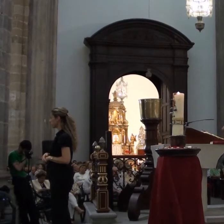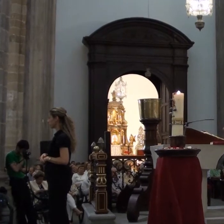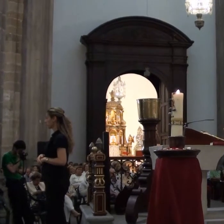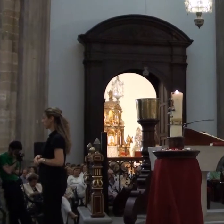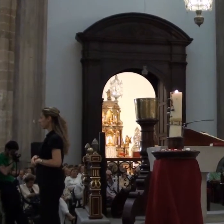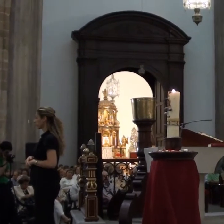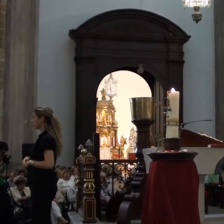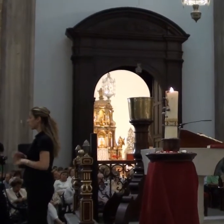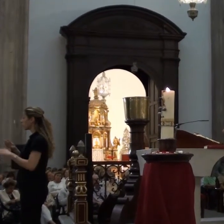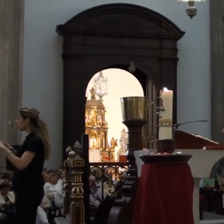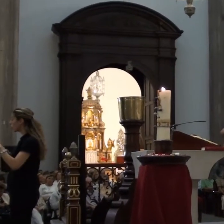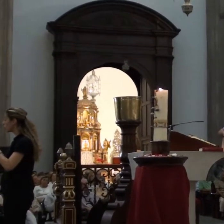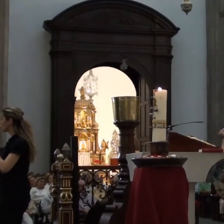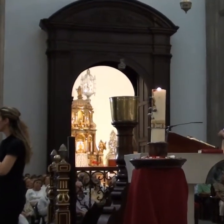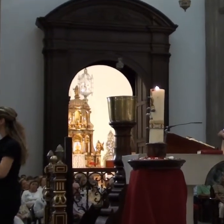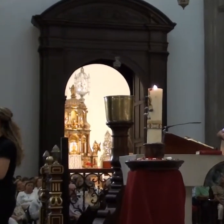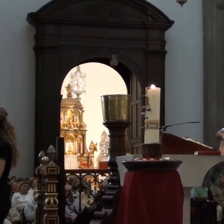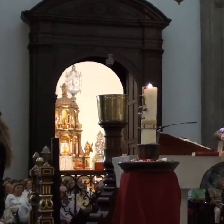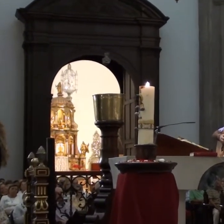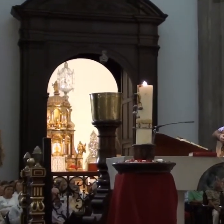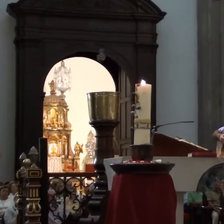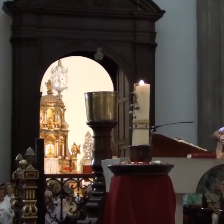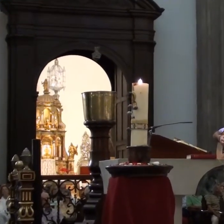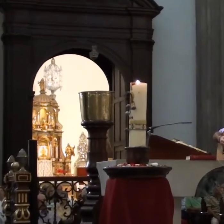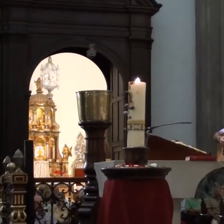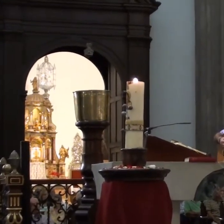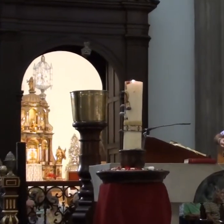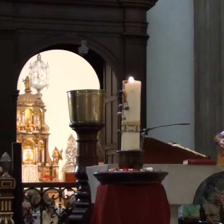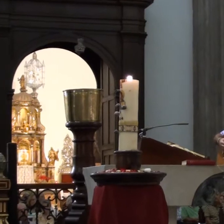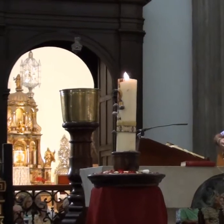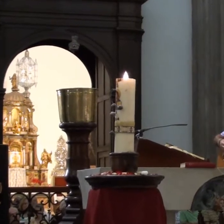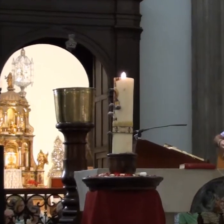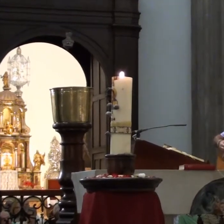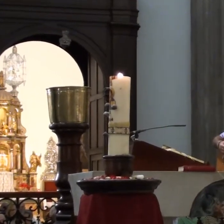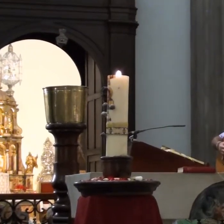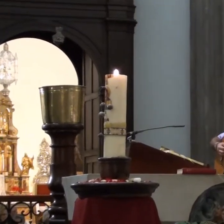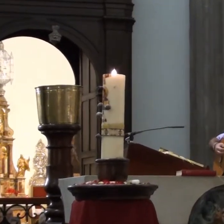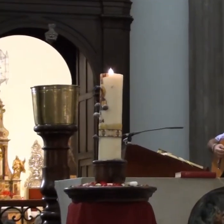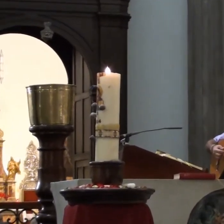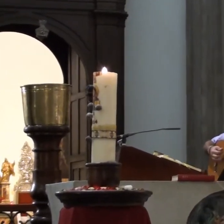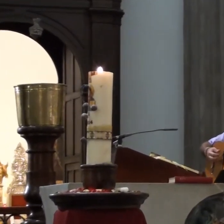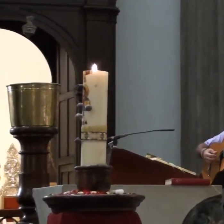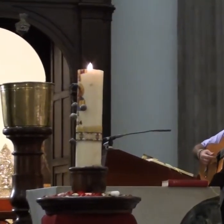el fruto de tu seno Jesús